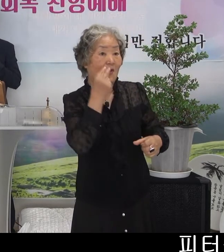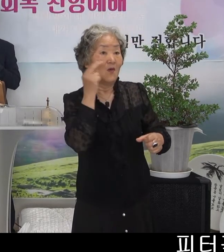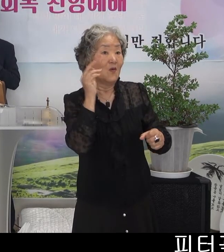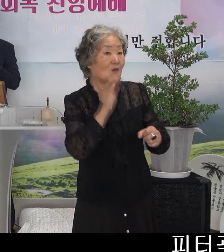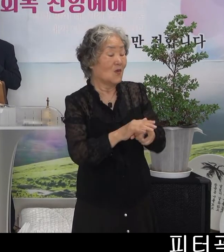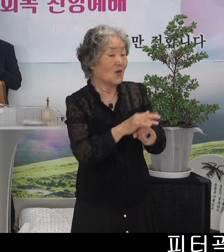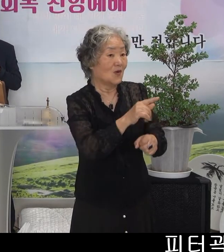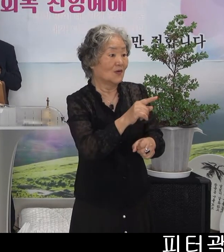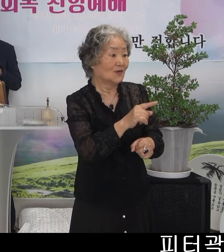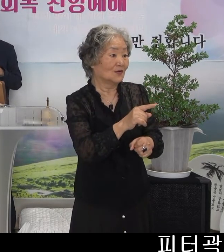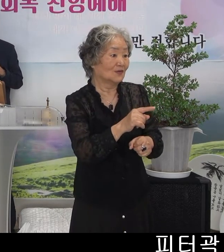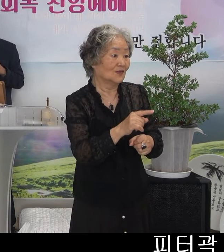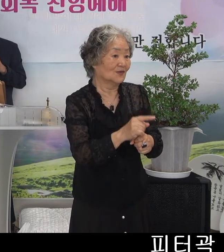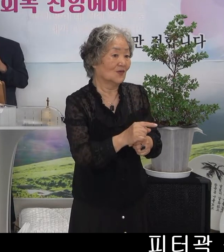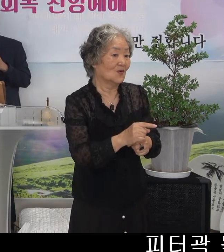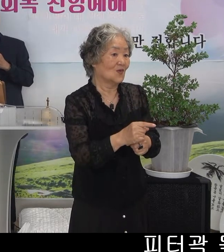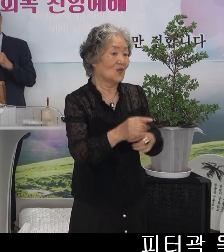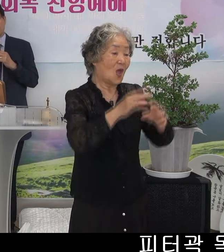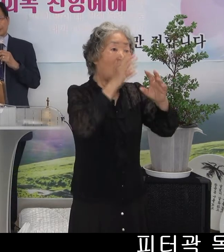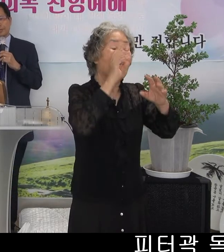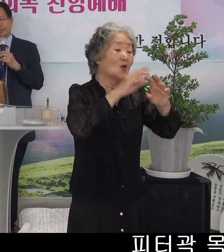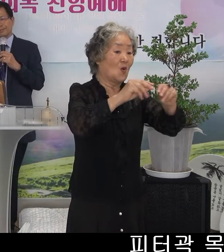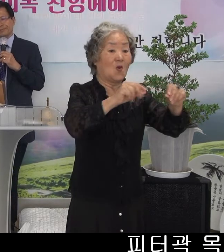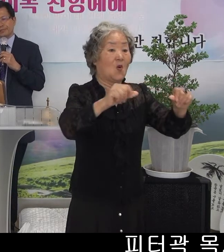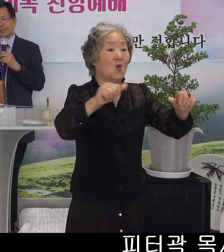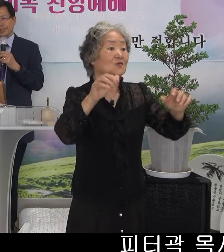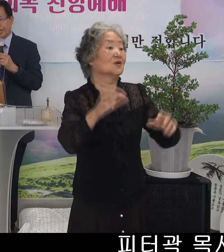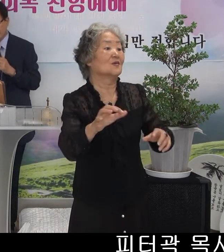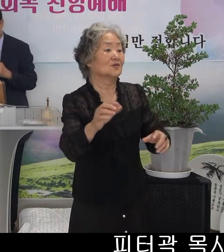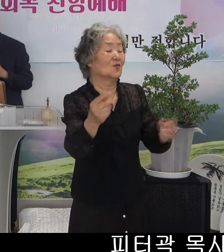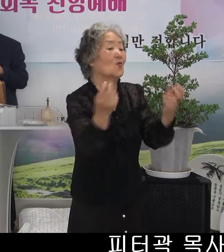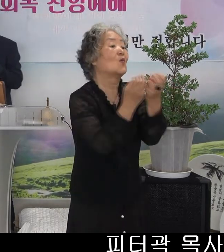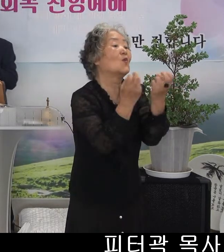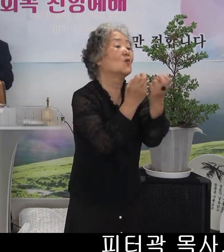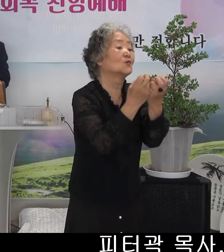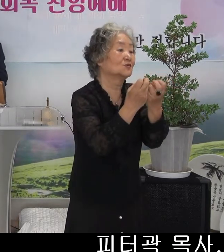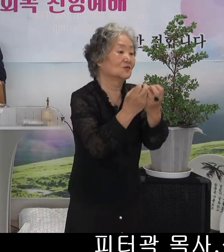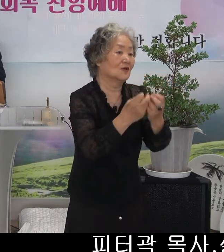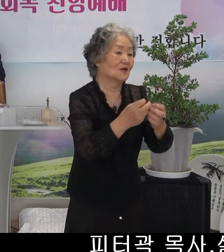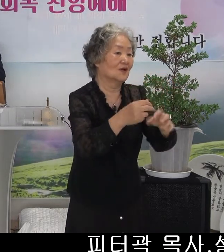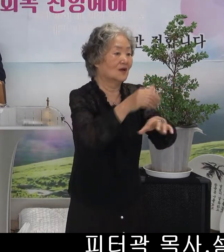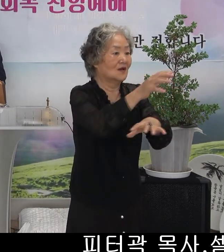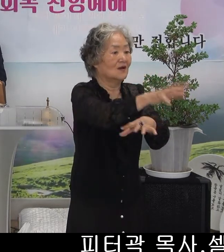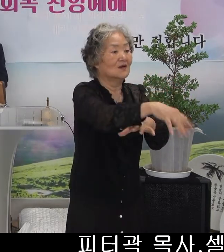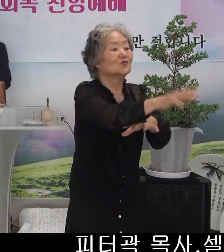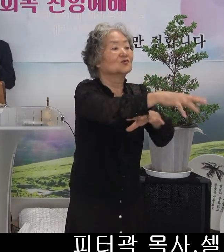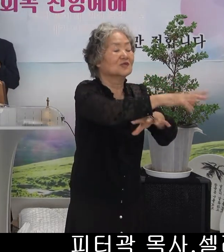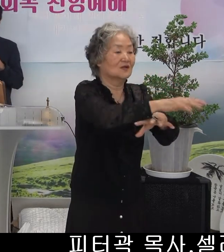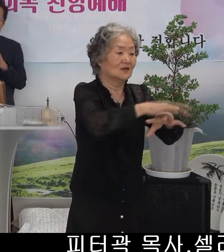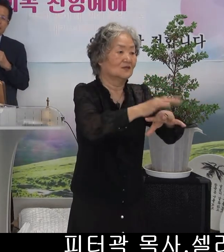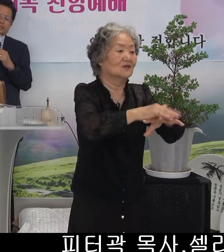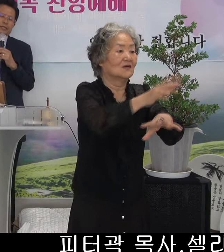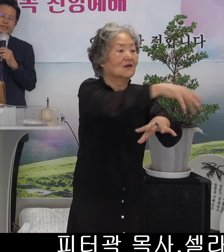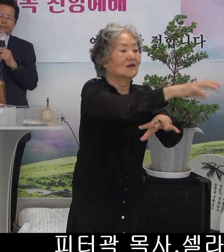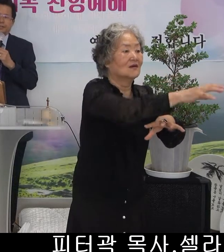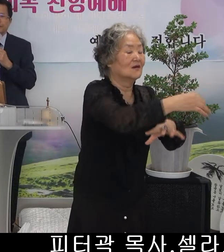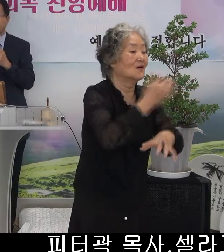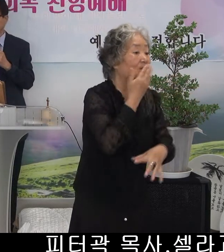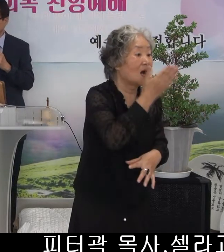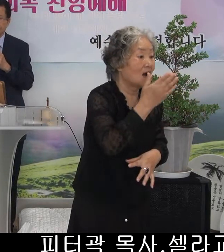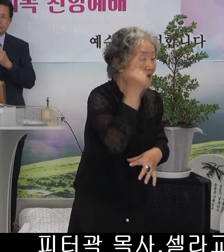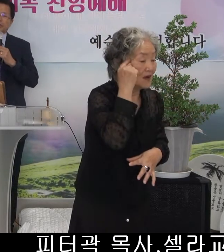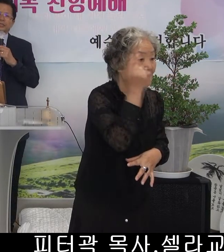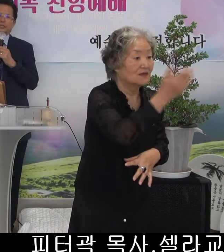눈으로 확인했어요. 그런데 이 사막에서 이 양을 치면서 양들에게 풀을 먹이고 물을 먹이기가 된다는